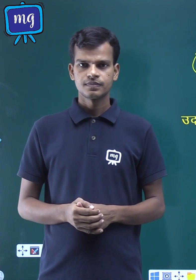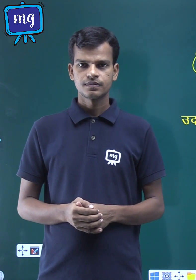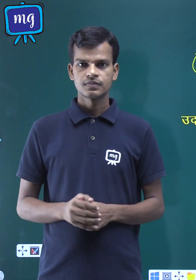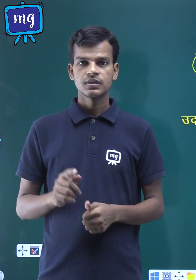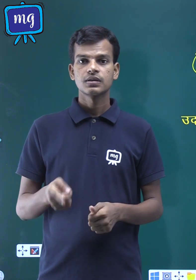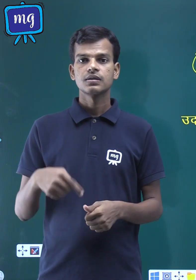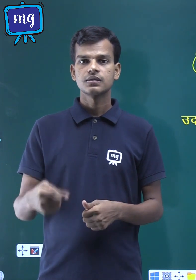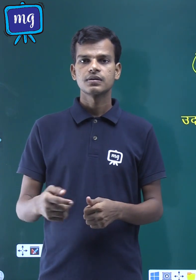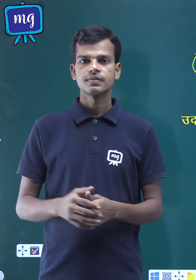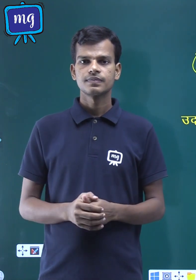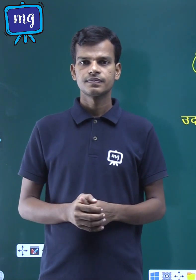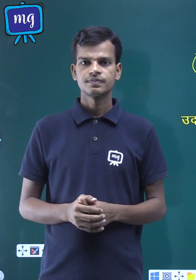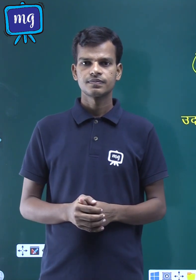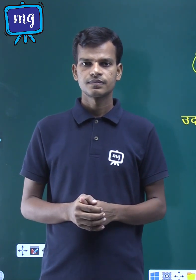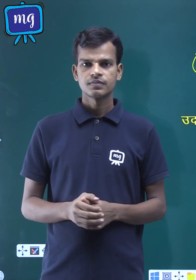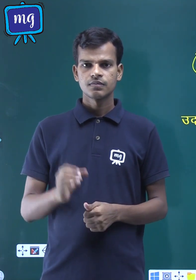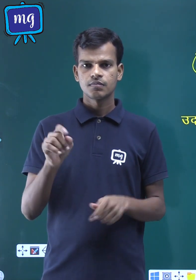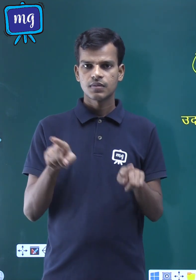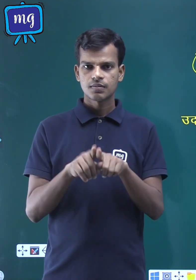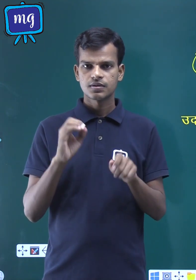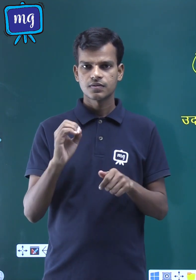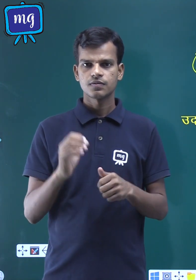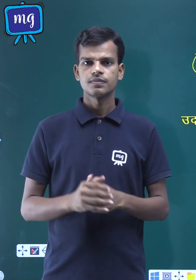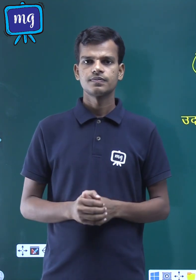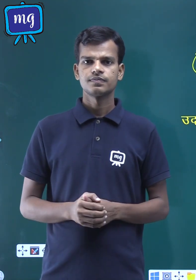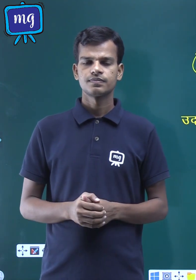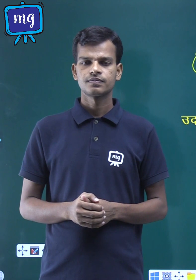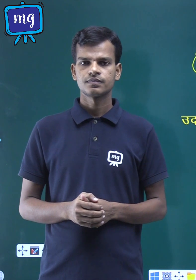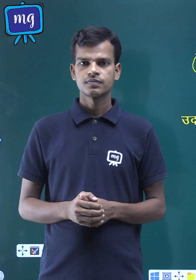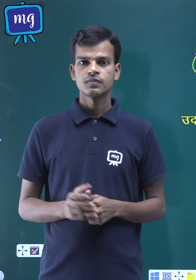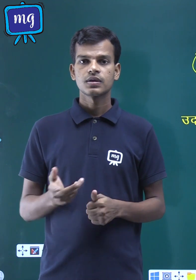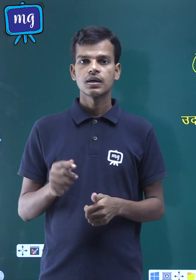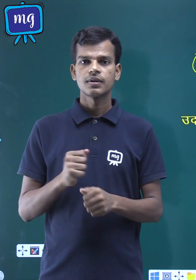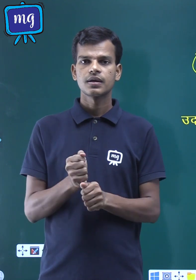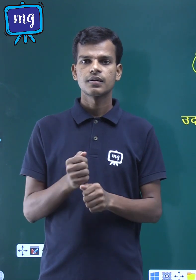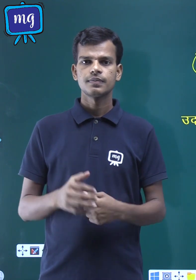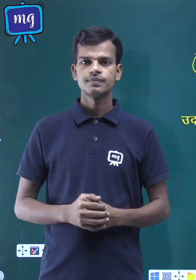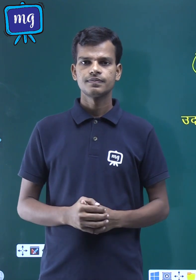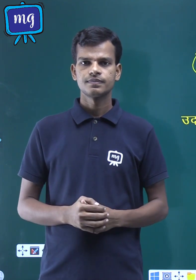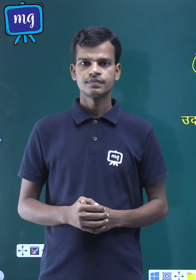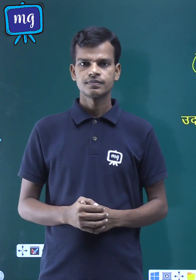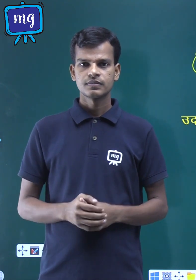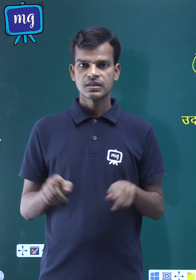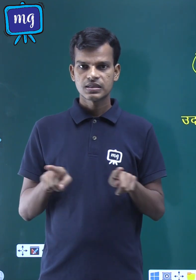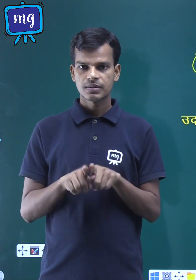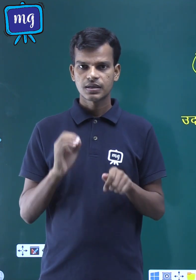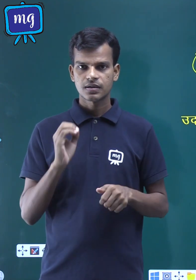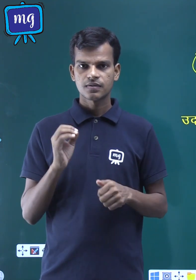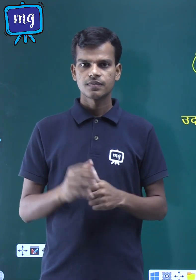यदि इसे 0 के बराबर करें तो क्या बनेगा? समीकरण।